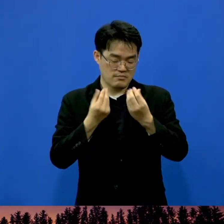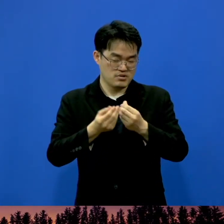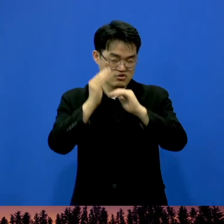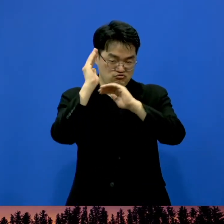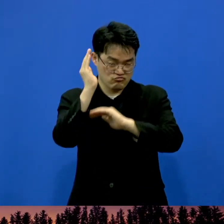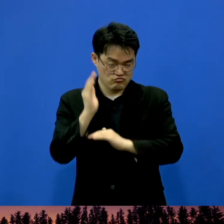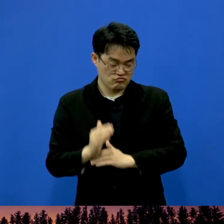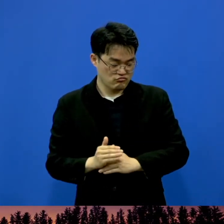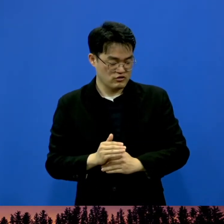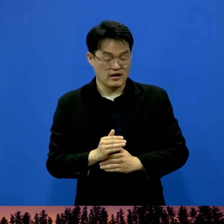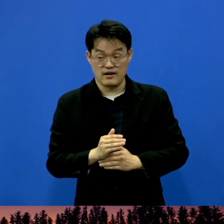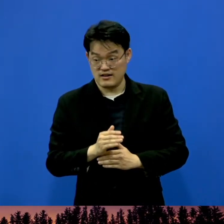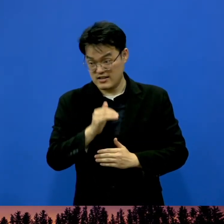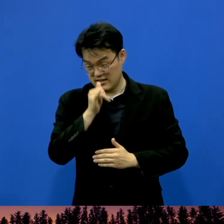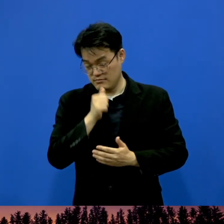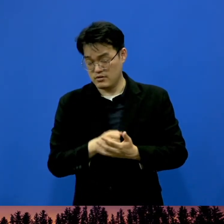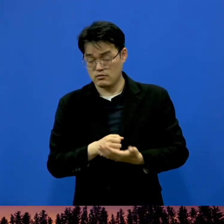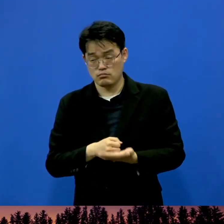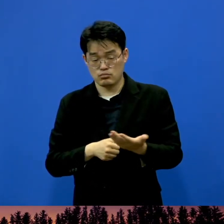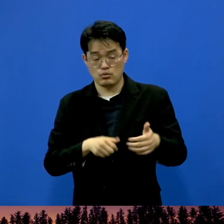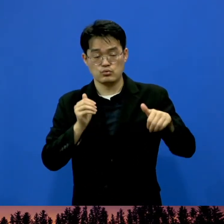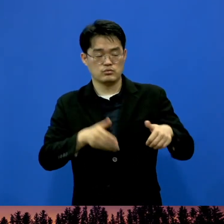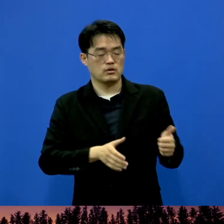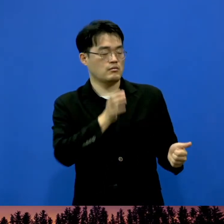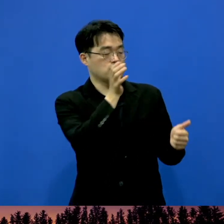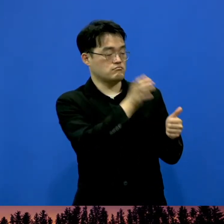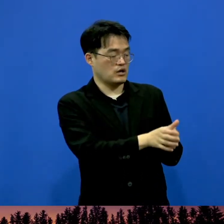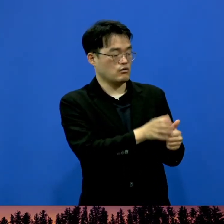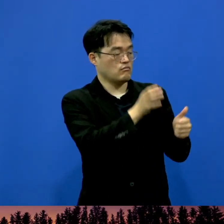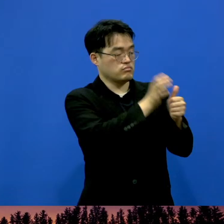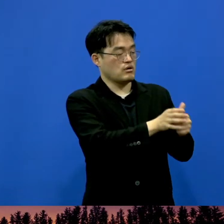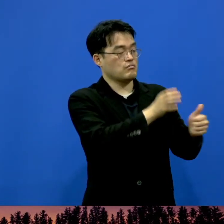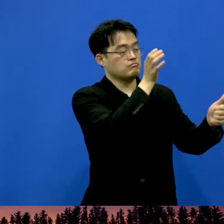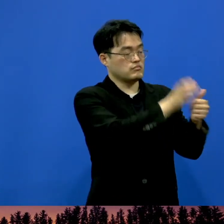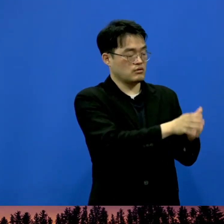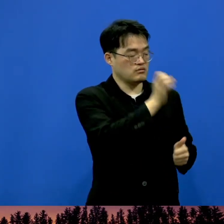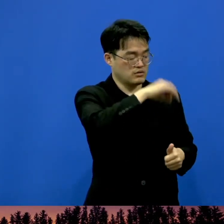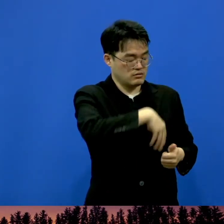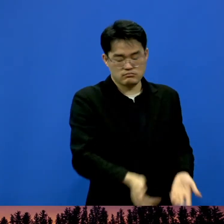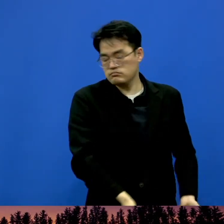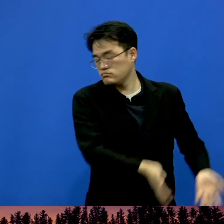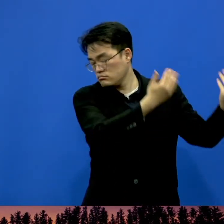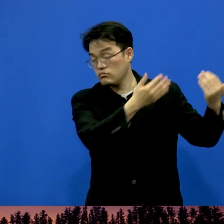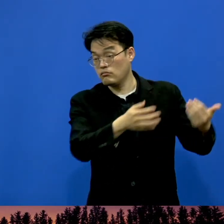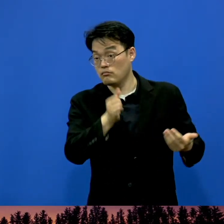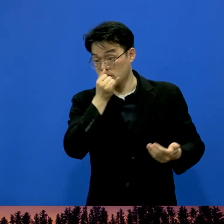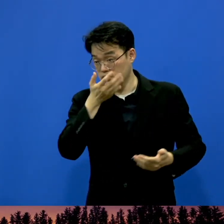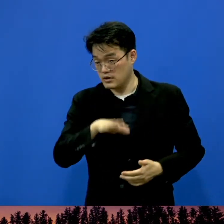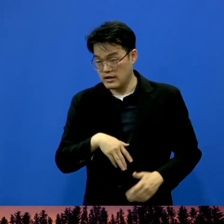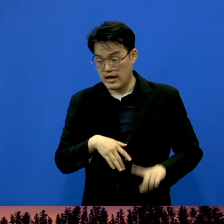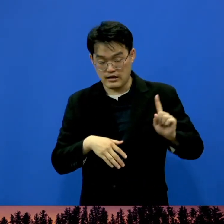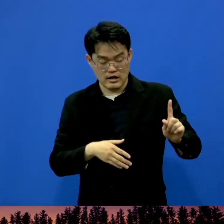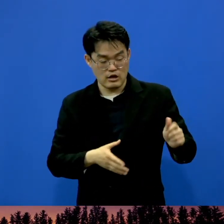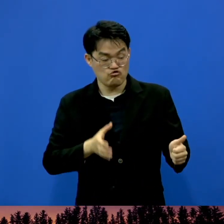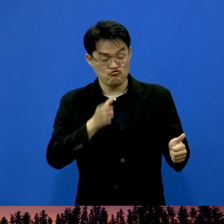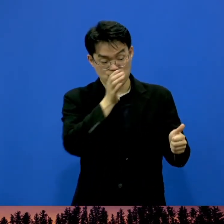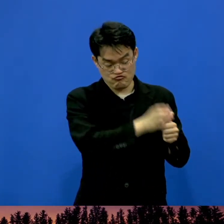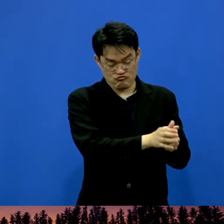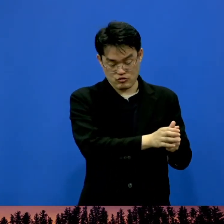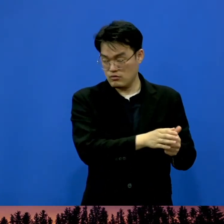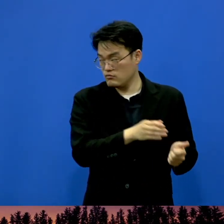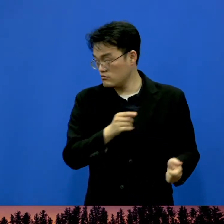여러분 종들에게 맡기고 그냥 지나갈 수도 있습니다. 괜한 일처럼 보일 수도 있어요. 그런데 한 달란트를 주고 떠나는 그